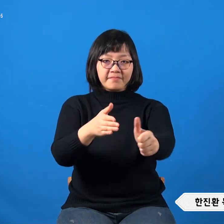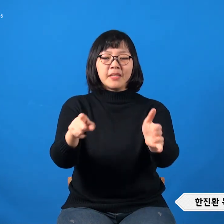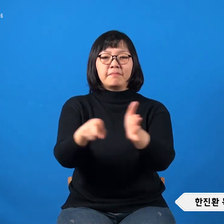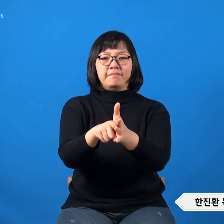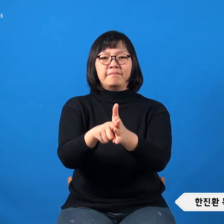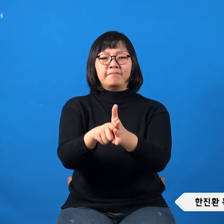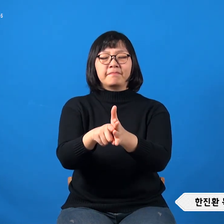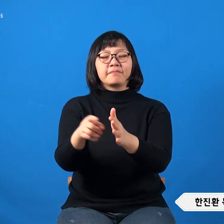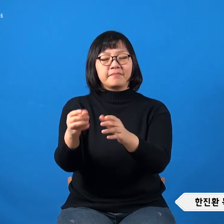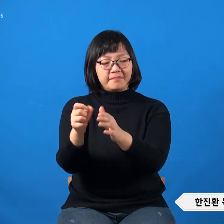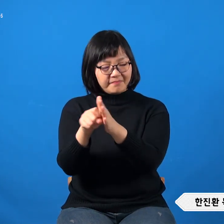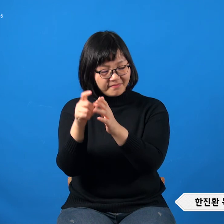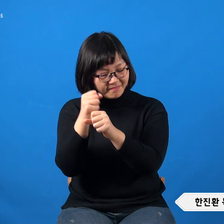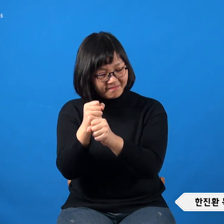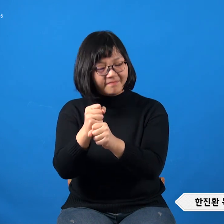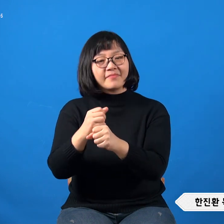돼요.